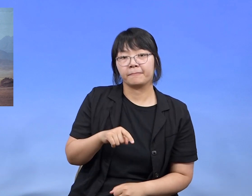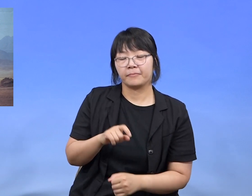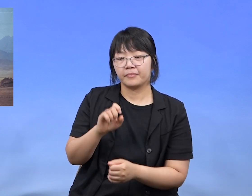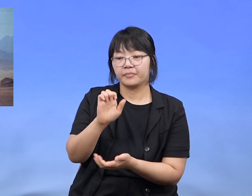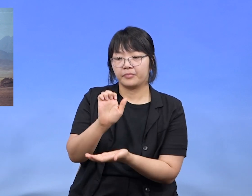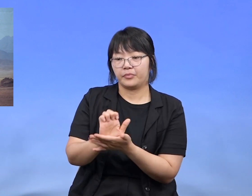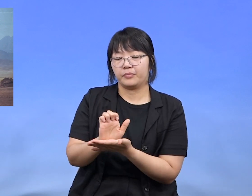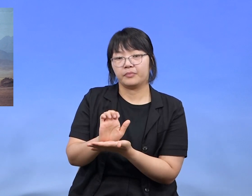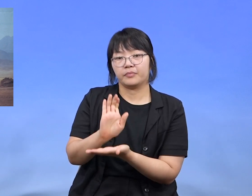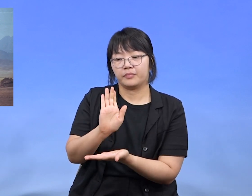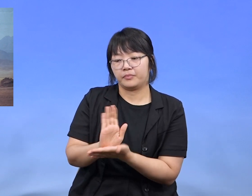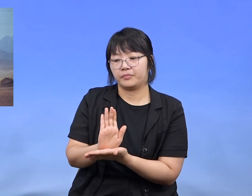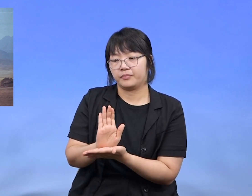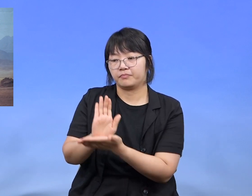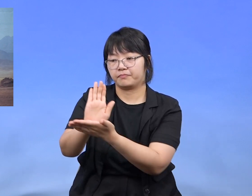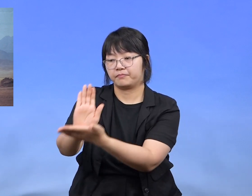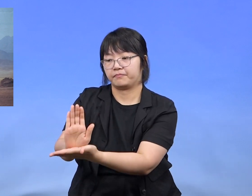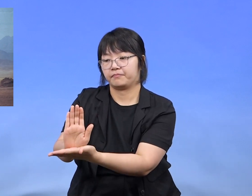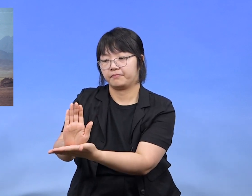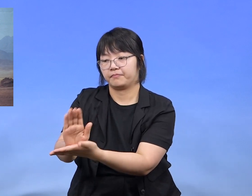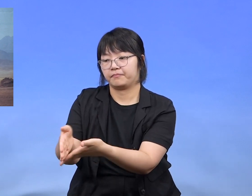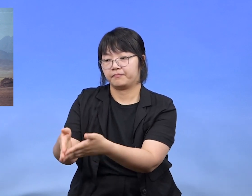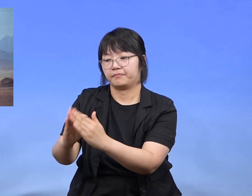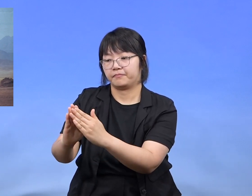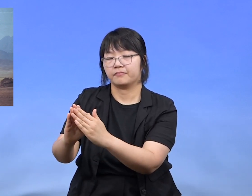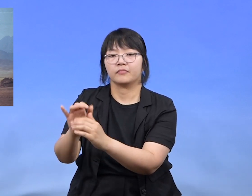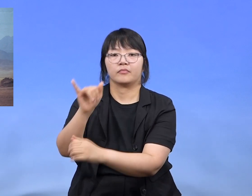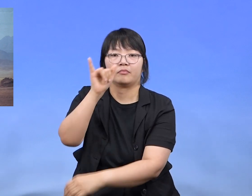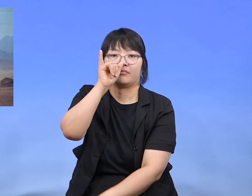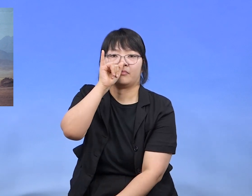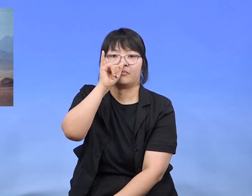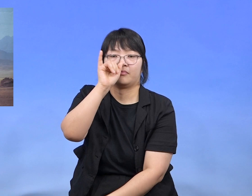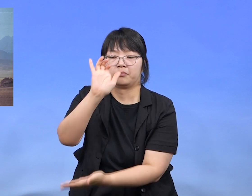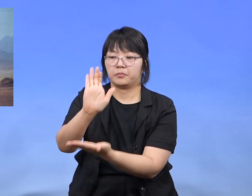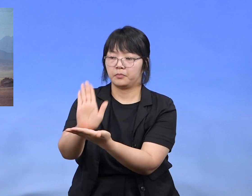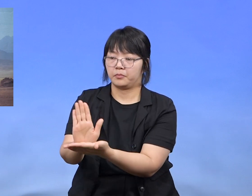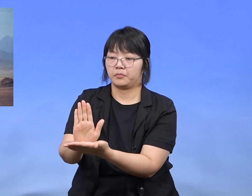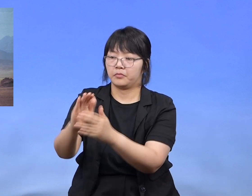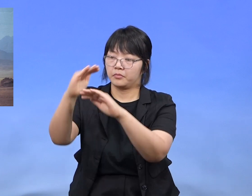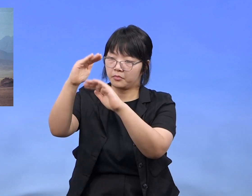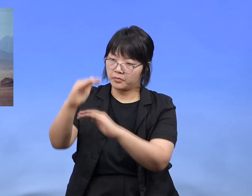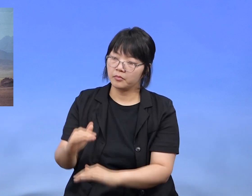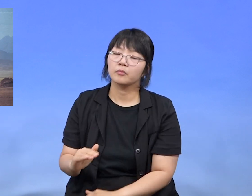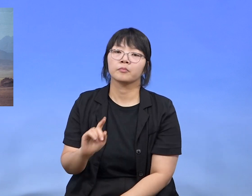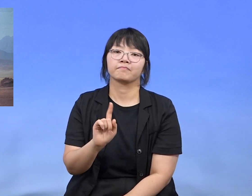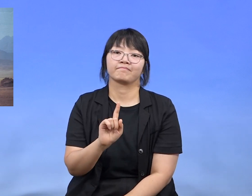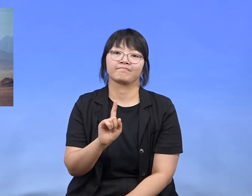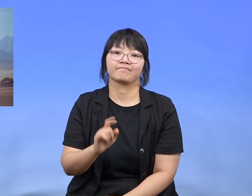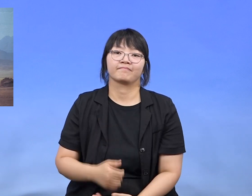묘비문을 세워주었다고 합니다. 그 묘비문에는 이렇게 쓰여 있었어요.